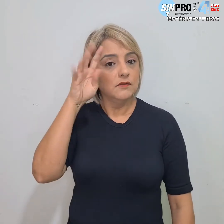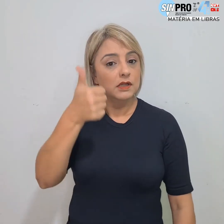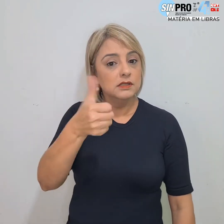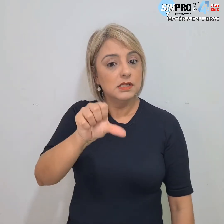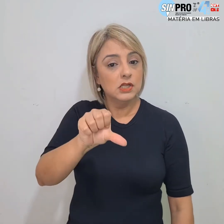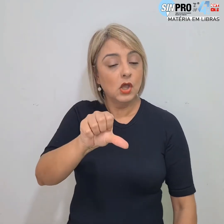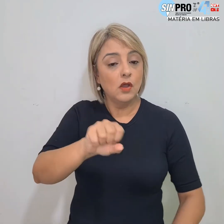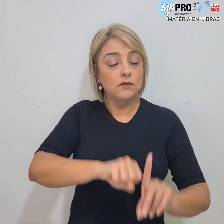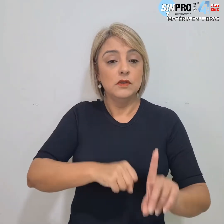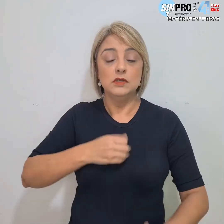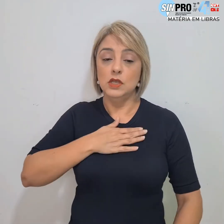de agosto.